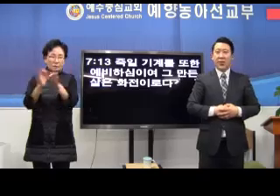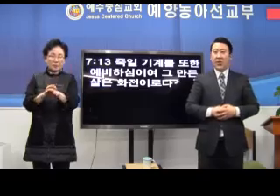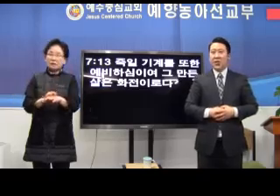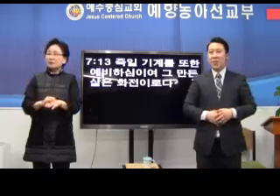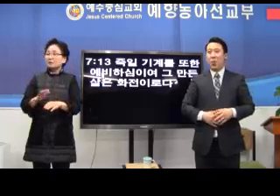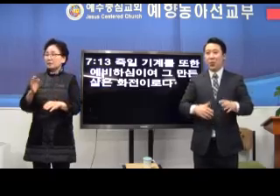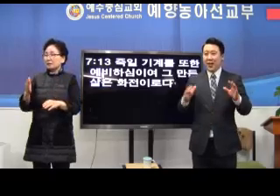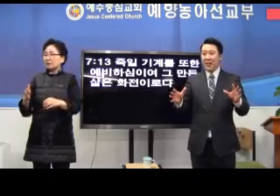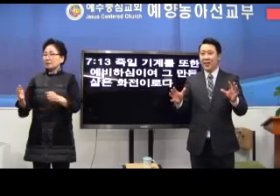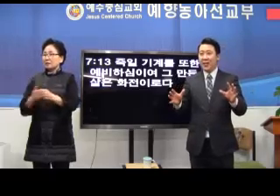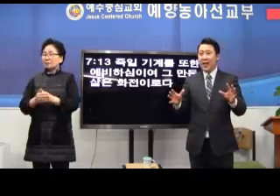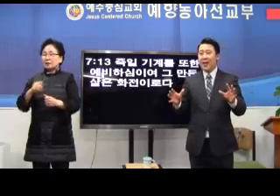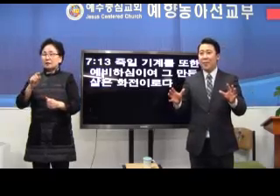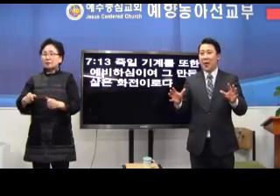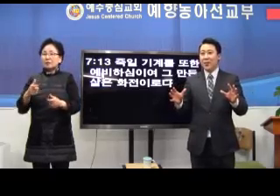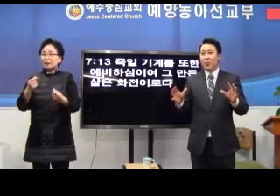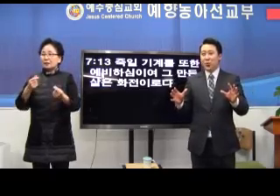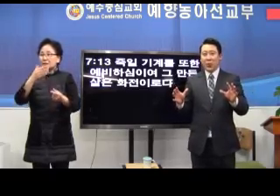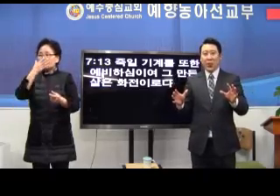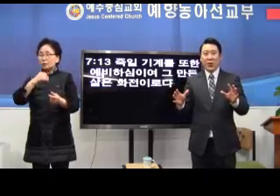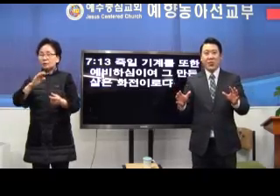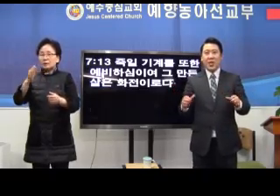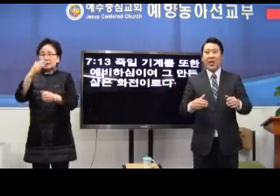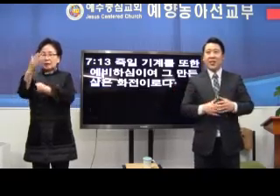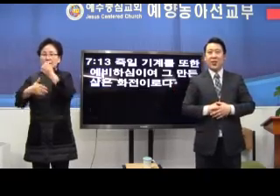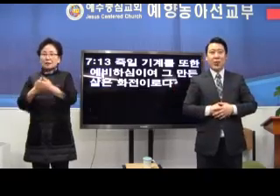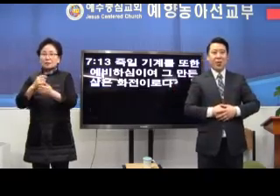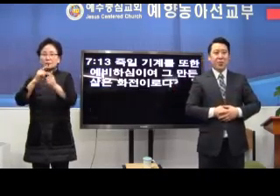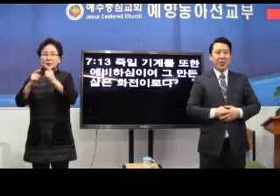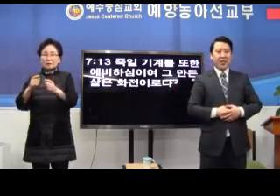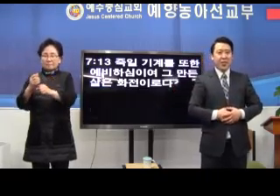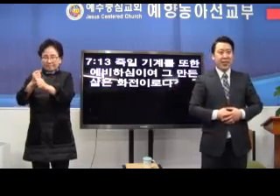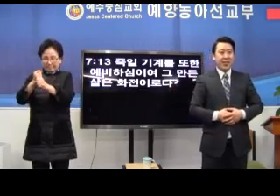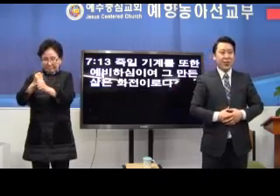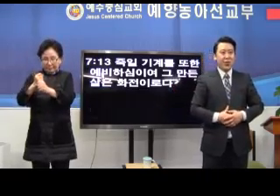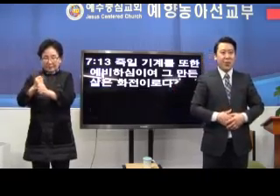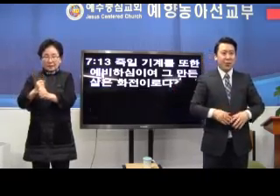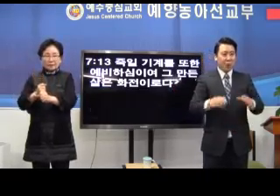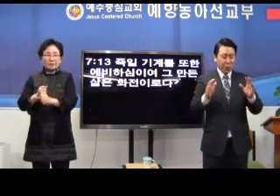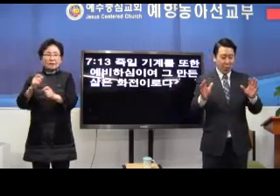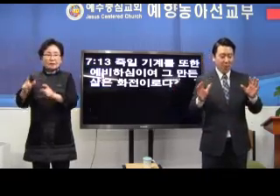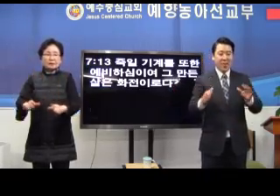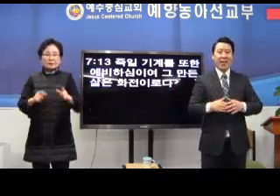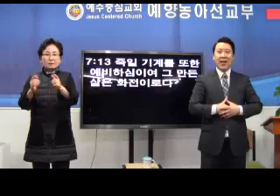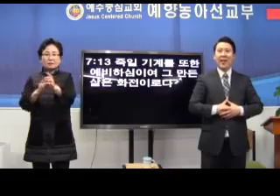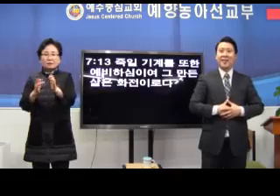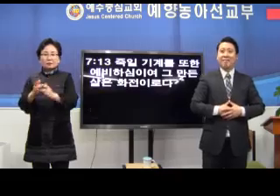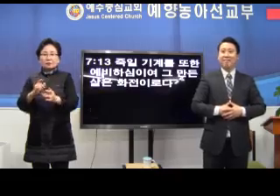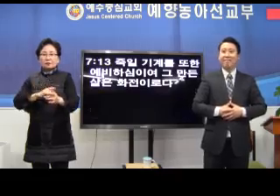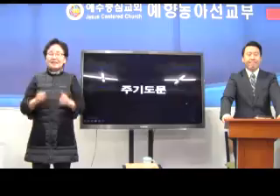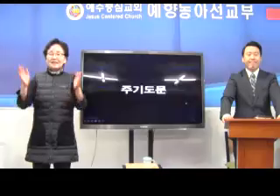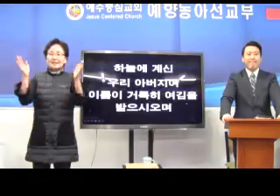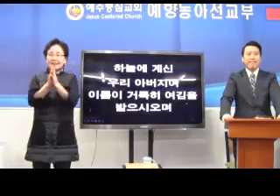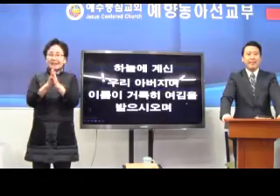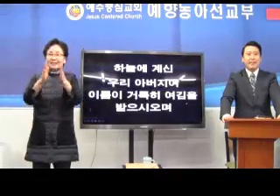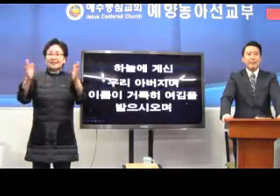그래서 이 복된 하나님의 말씀 붙들고 살아가시는 저와 여러분 되시기를 주님의 이름으로 축복합니다.